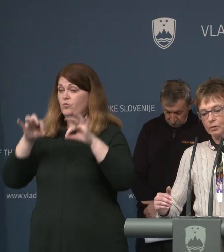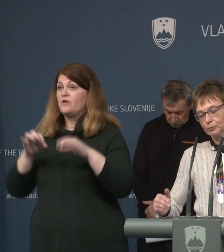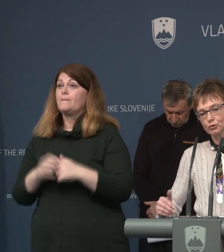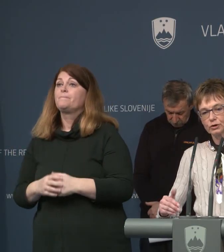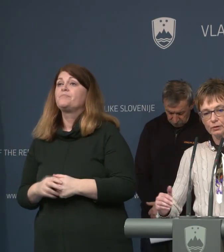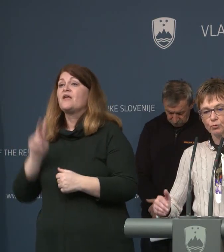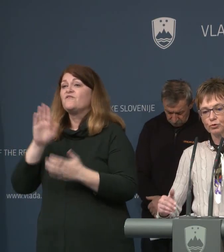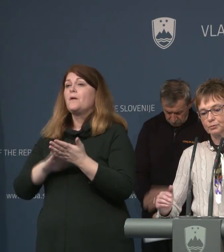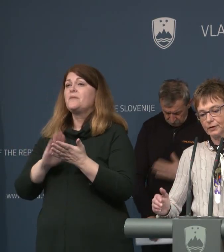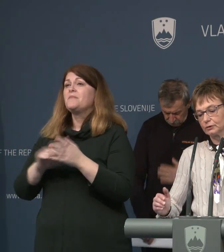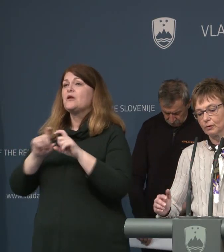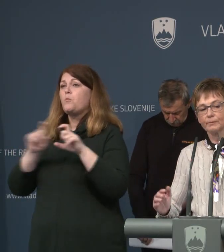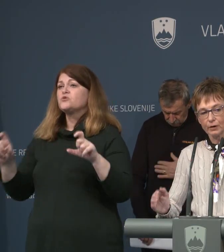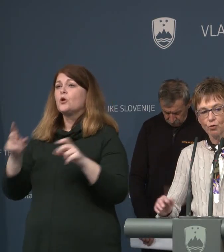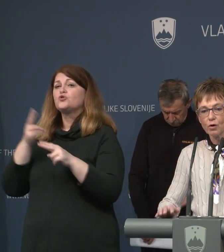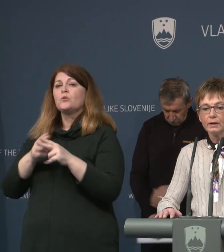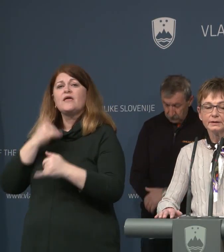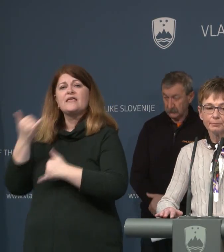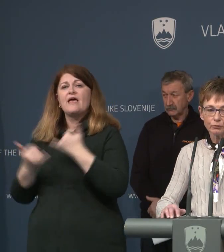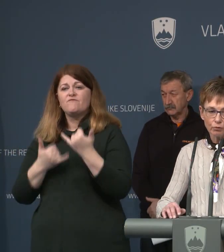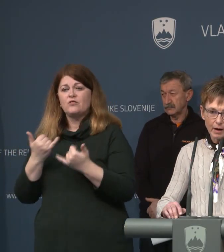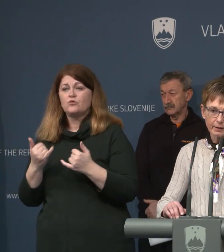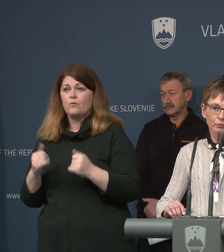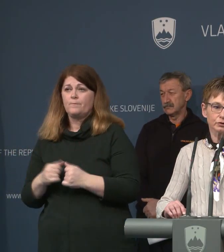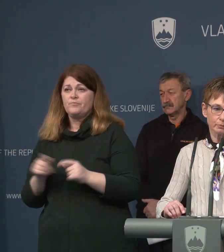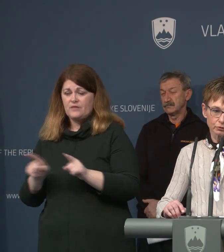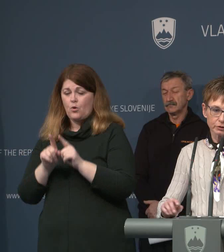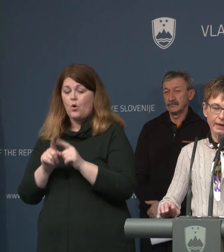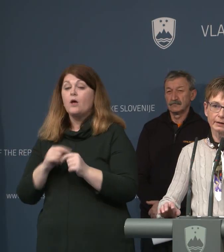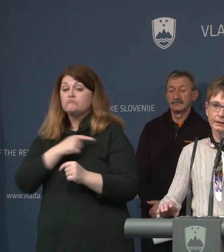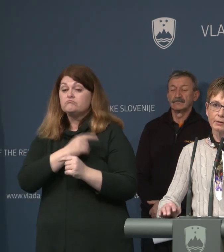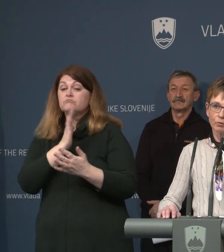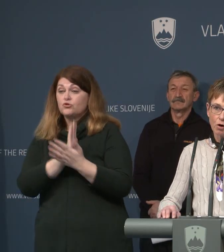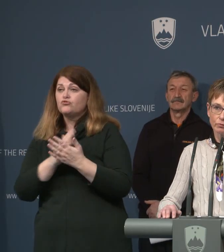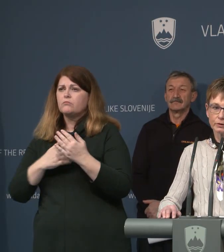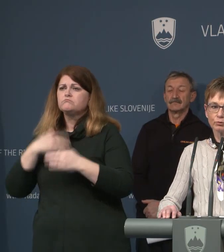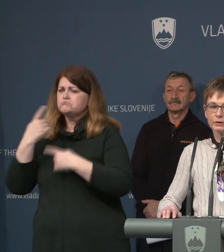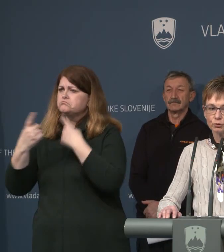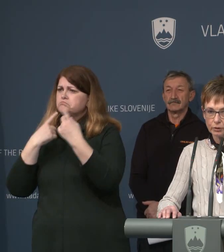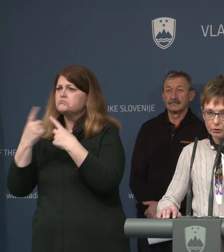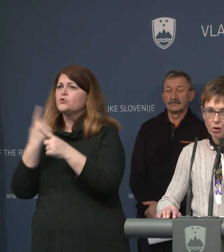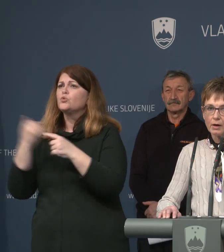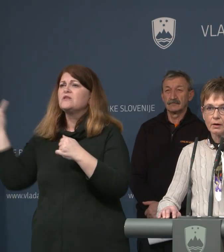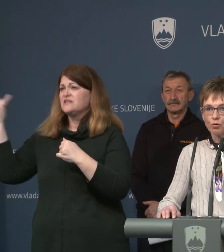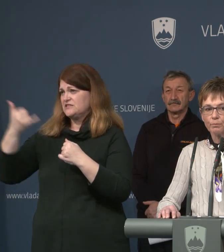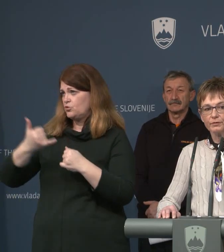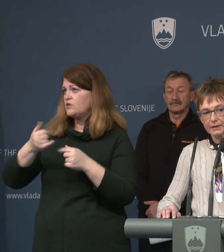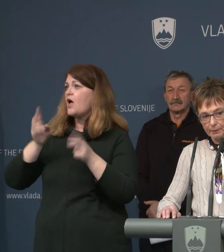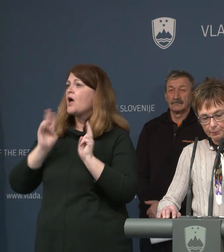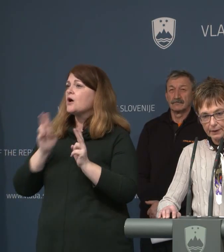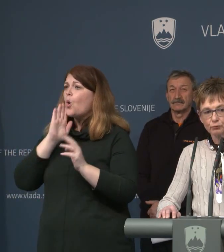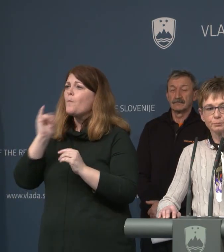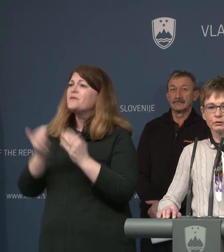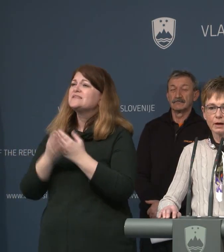primeru povzročitelja okužb vedno tako. Se pa dogovarjamo oziroma so že tekli pogovori tudi s tujino, kako bi